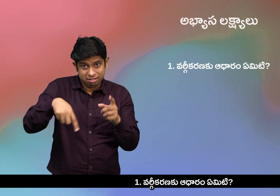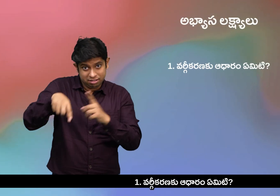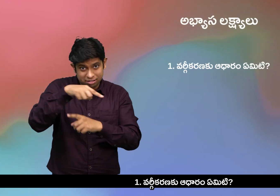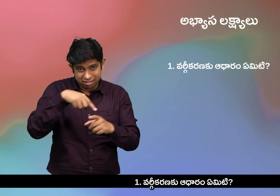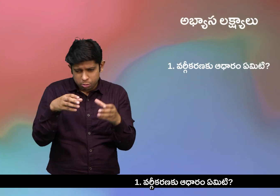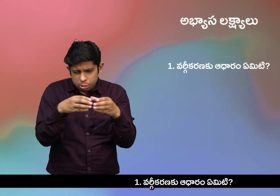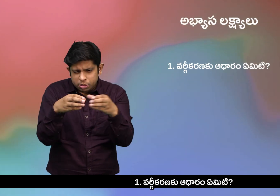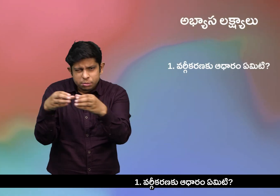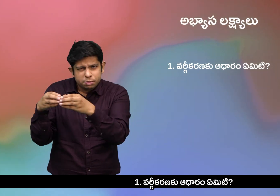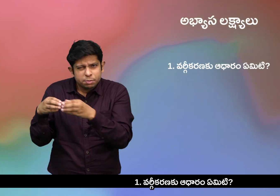వర్గీకరణకు ఆధారమేమిటి?